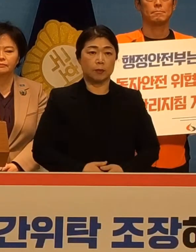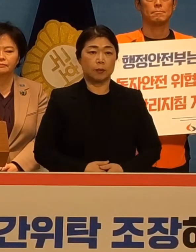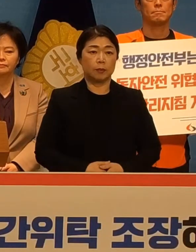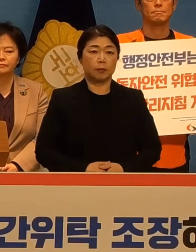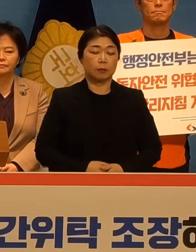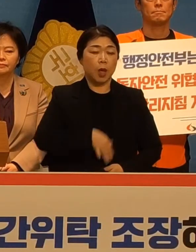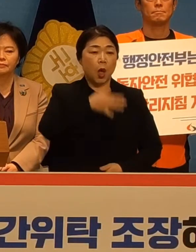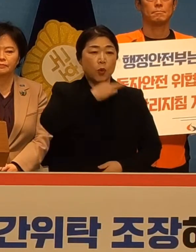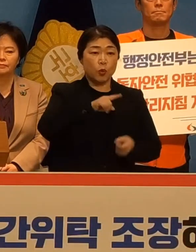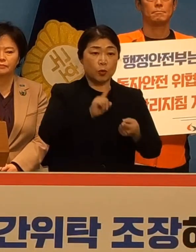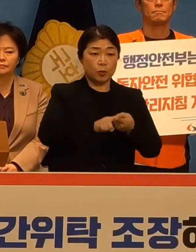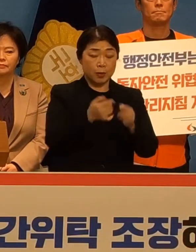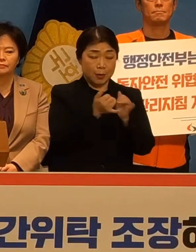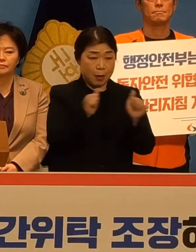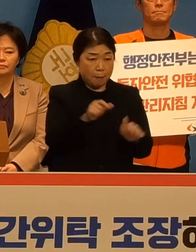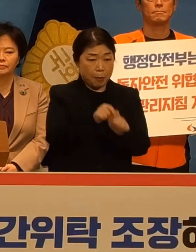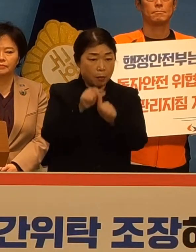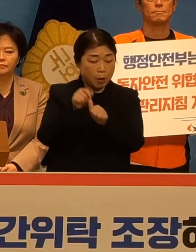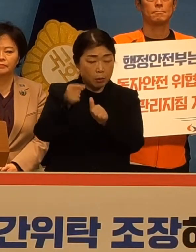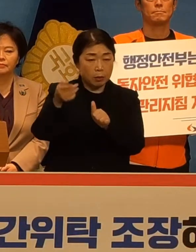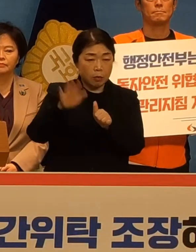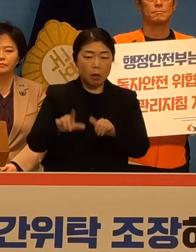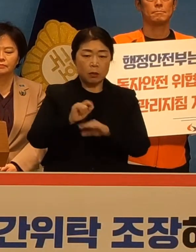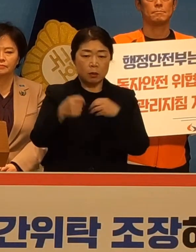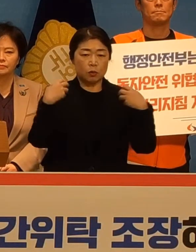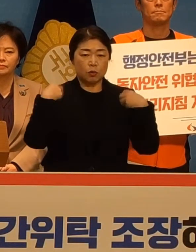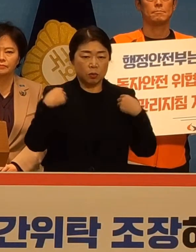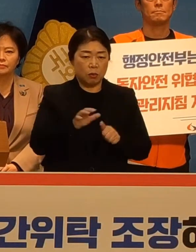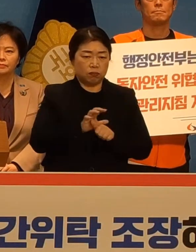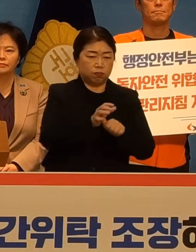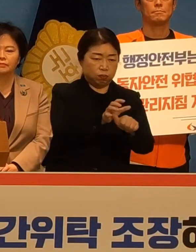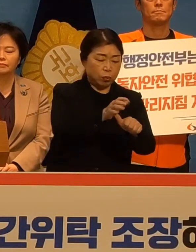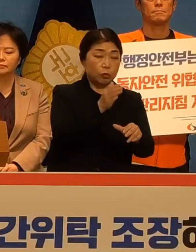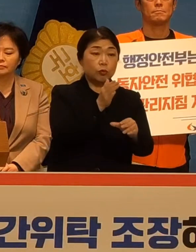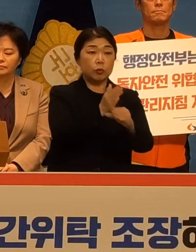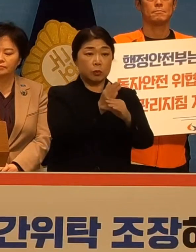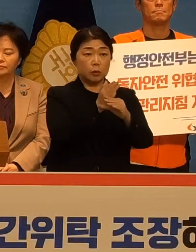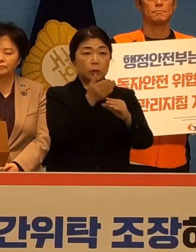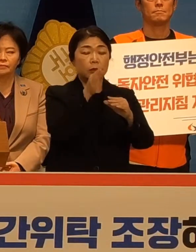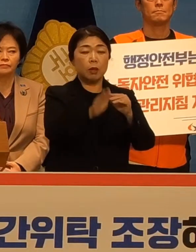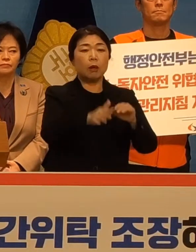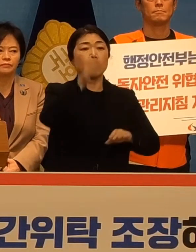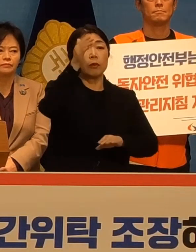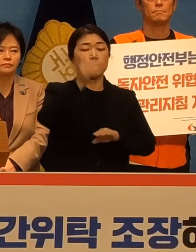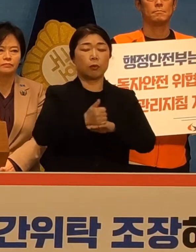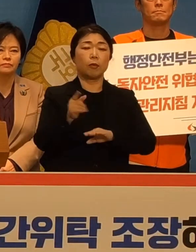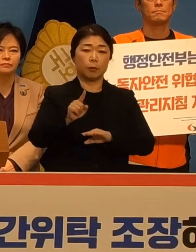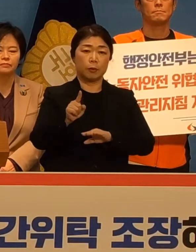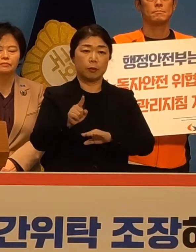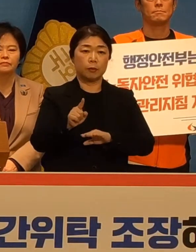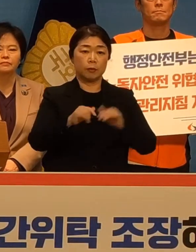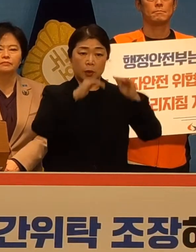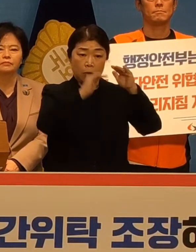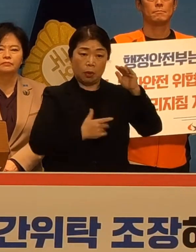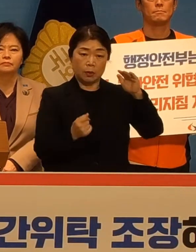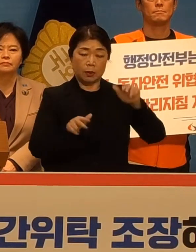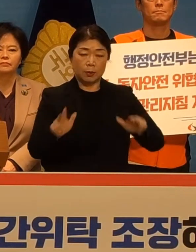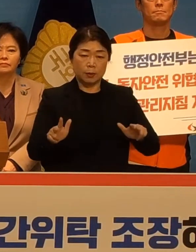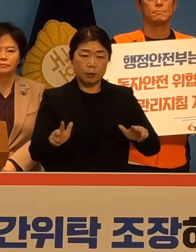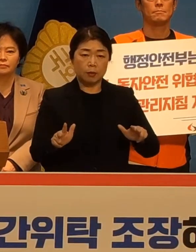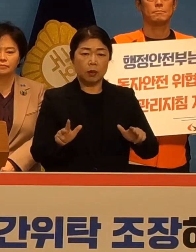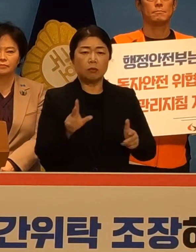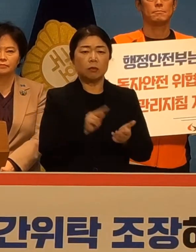효율적 인력 배치라는 이름으로 지자체를 압박에 가하고 있습니다. 그러나 그 결과는 다음과 같은 현장의